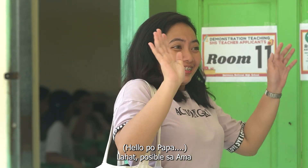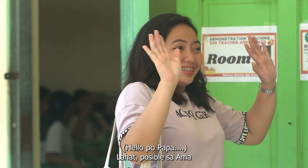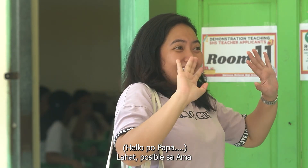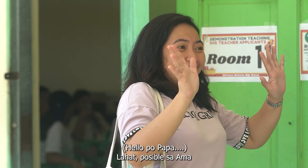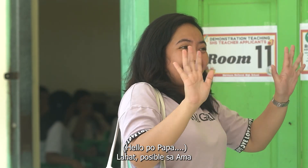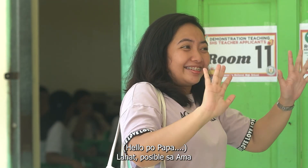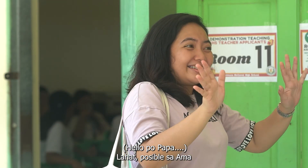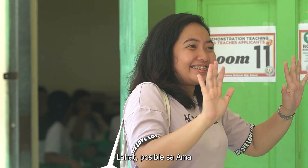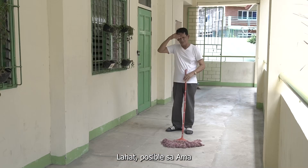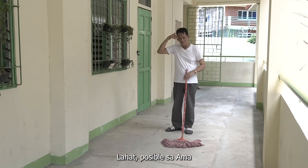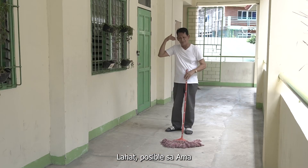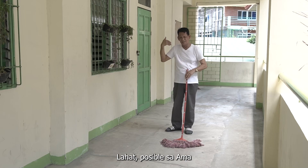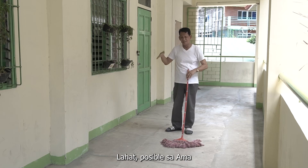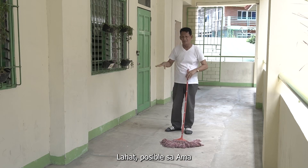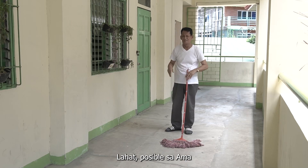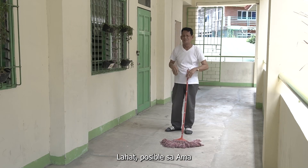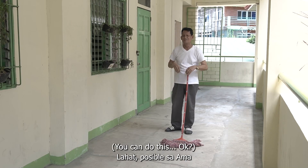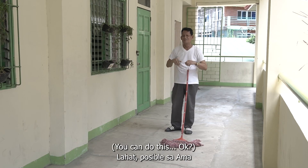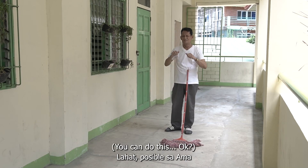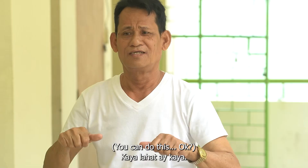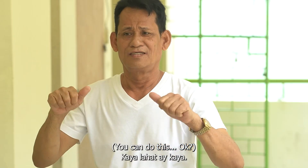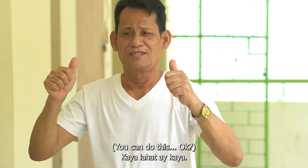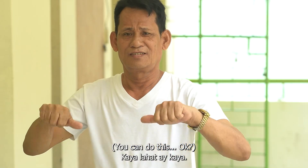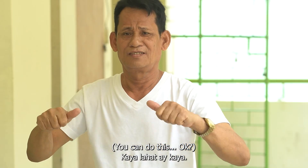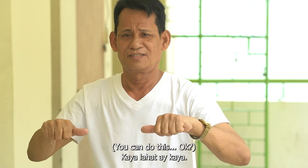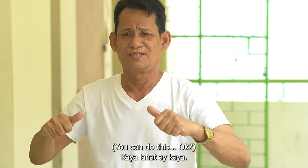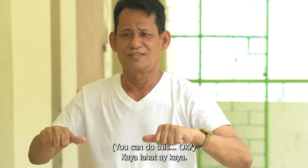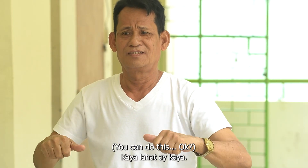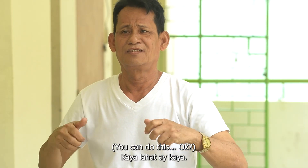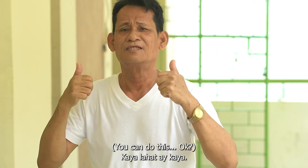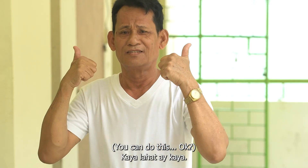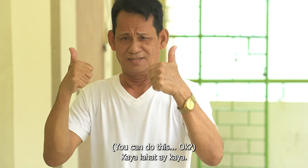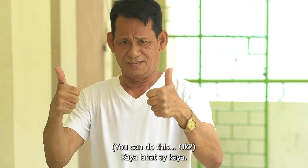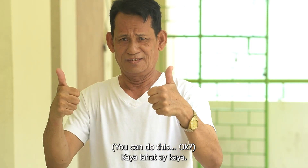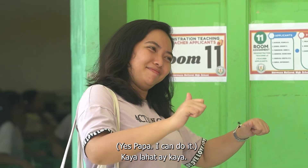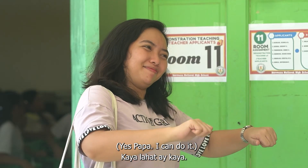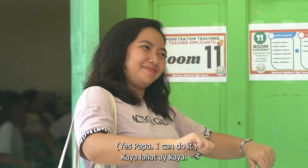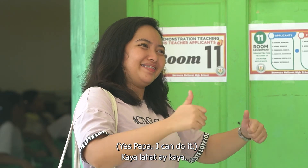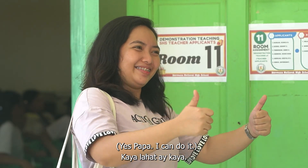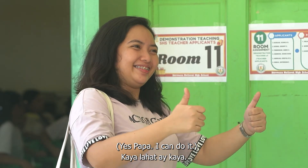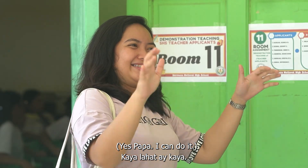lahat posible sa Ama, kaya lahat ay kaya.